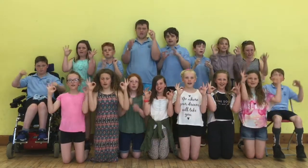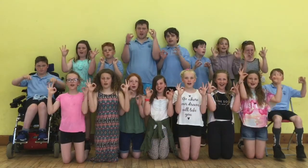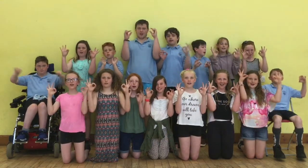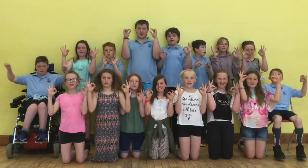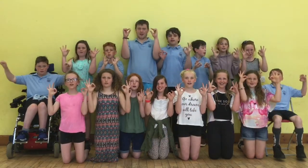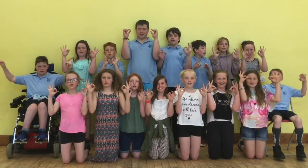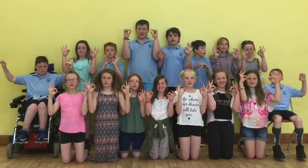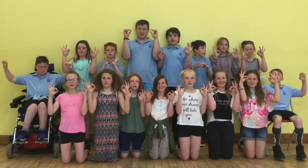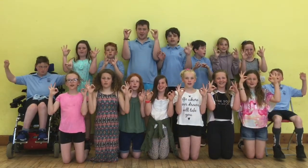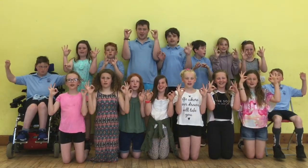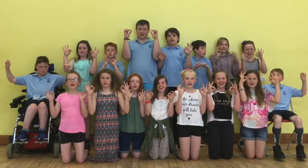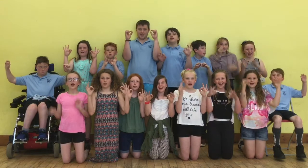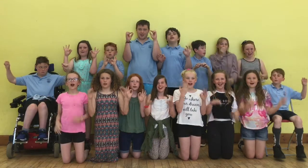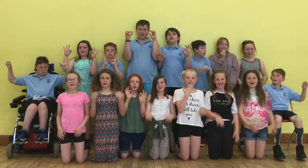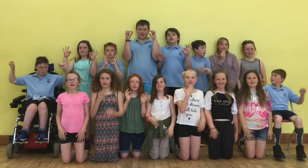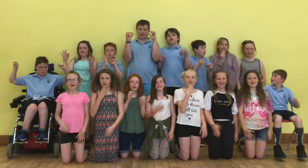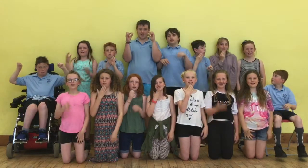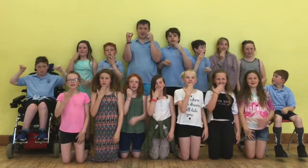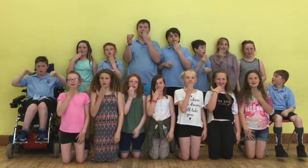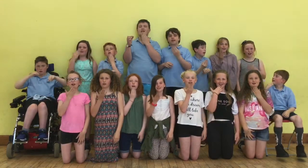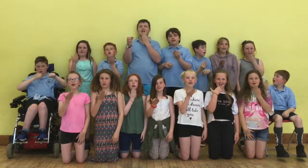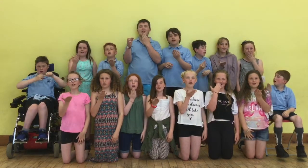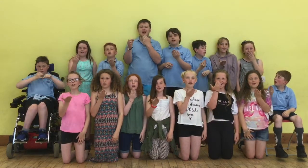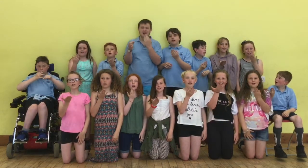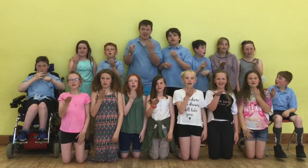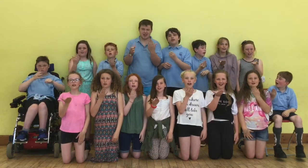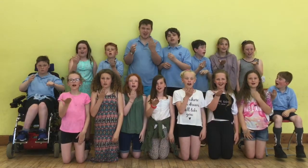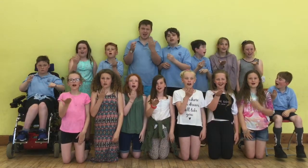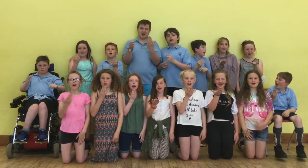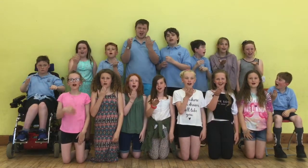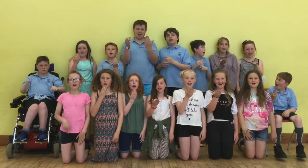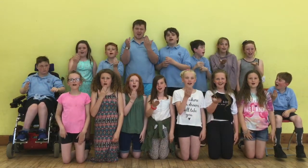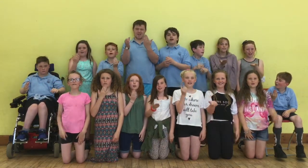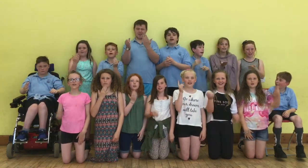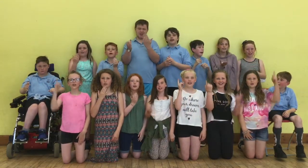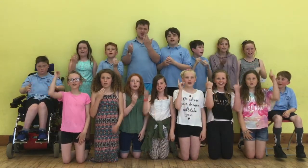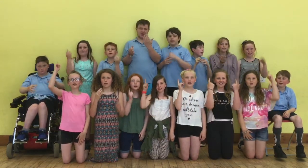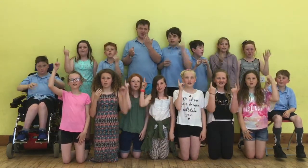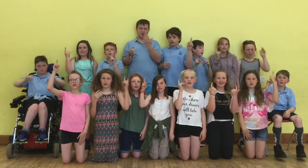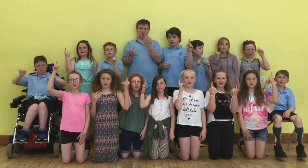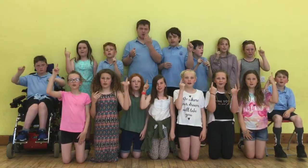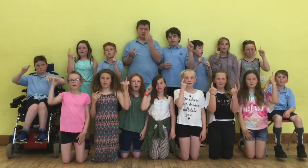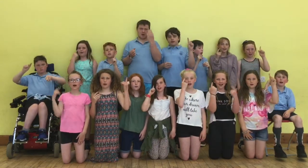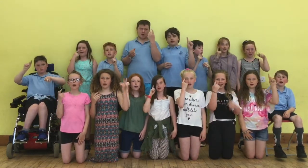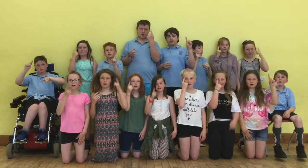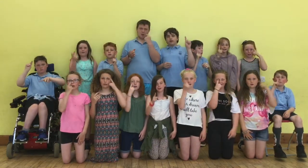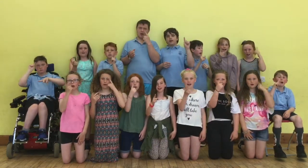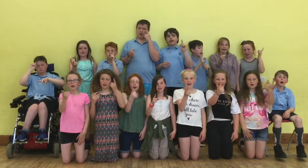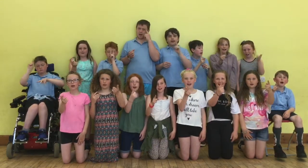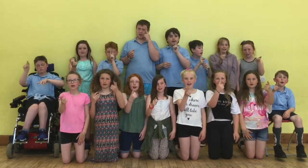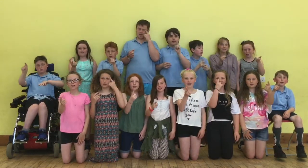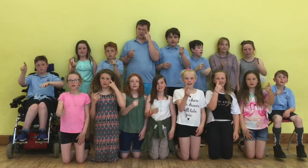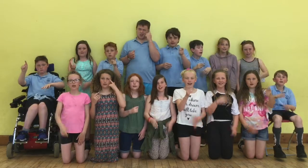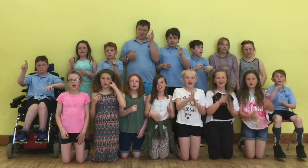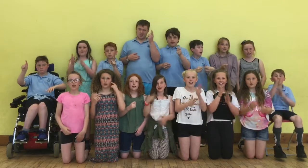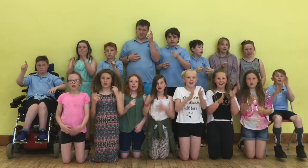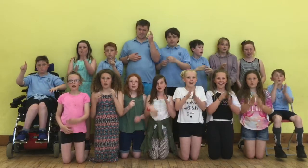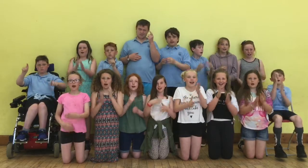rhyfedd o'n dymwyr. A pen i olaf i'n i'w am gael gweld, e